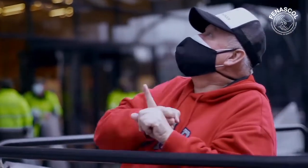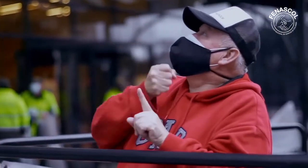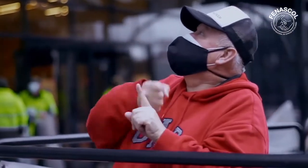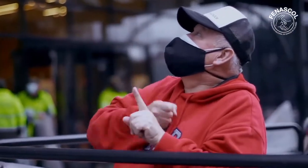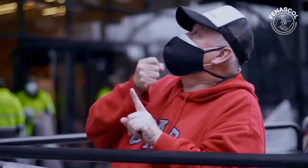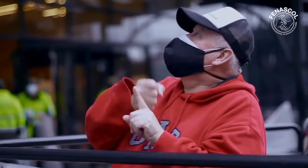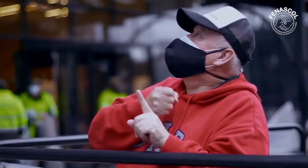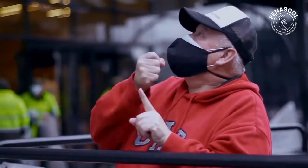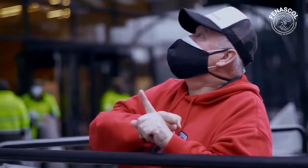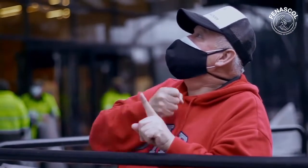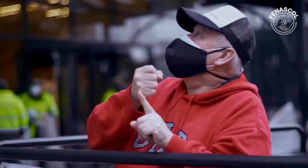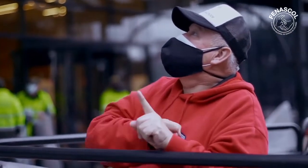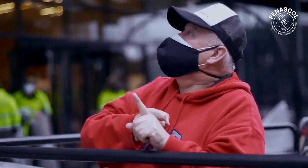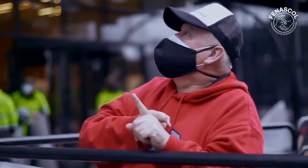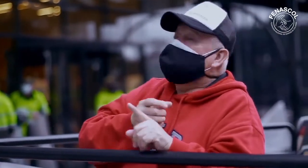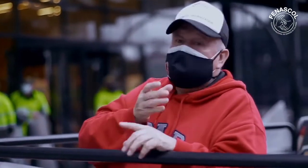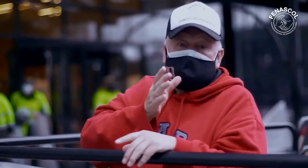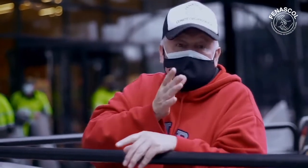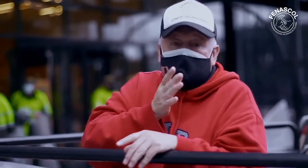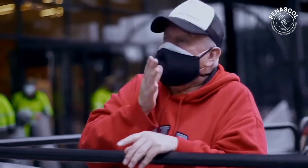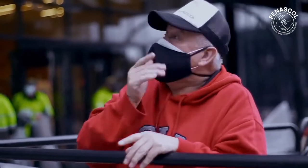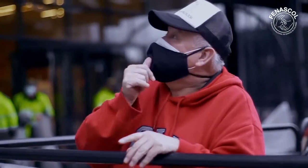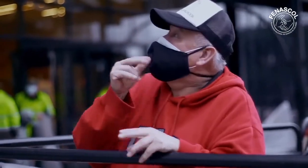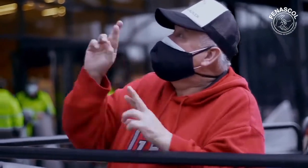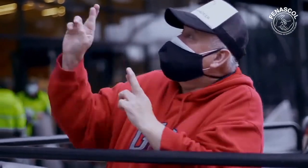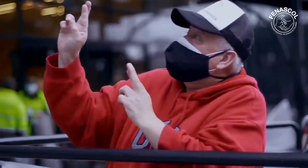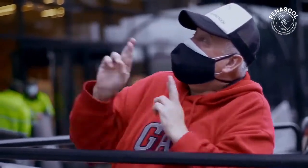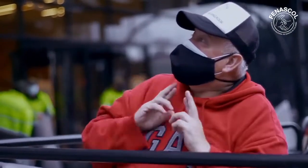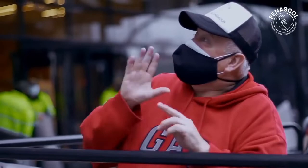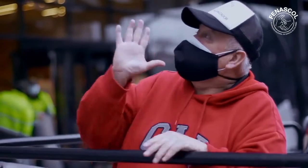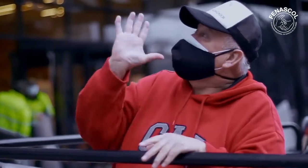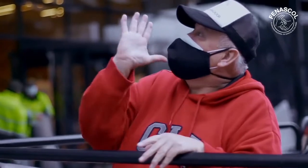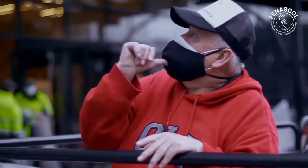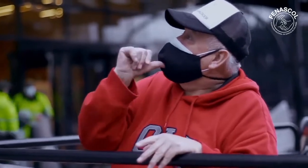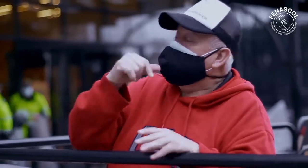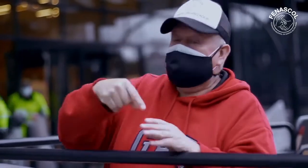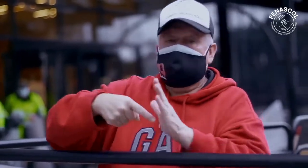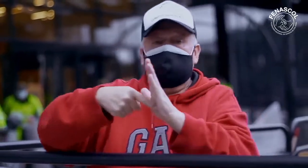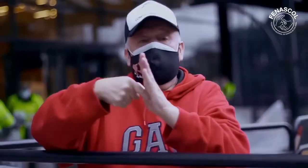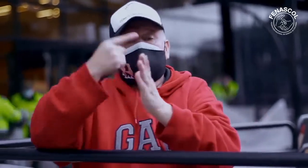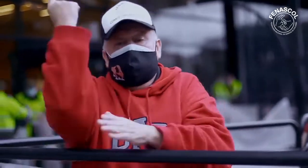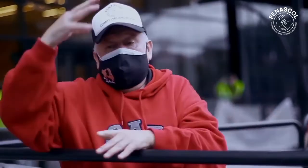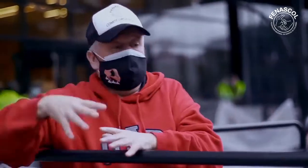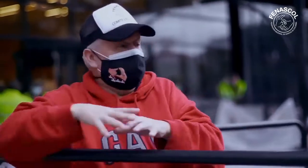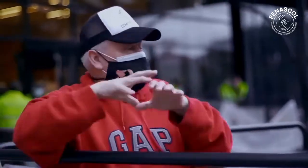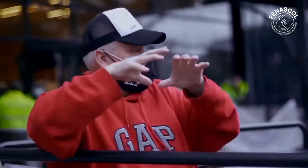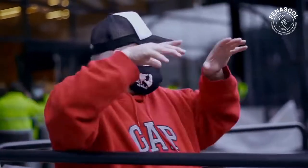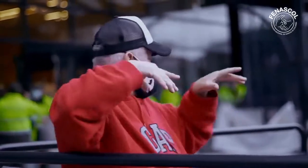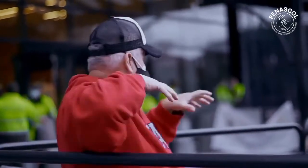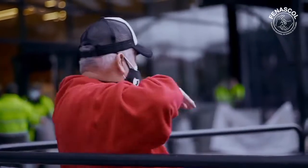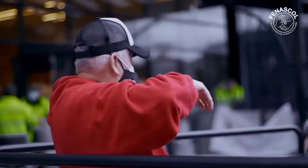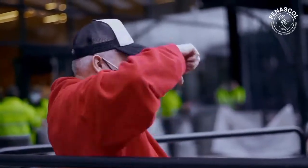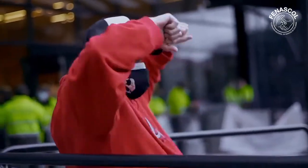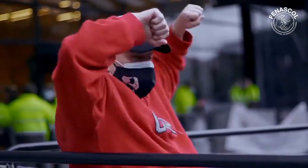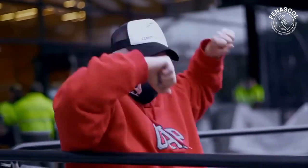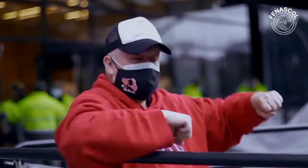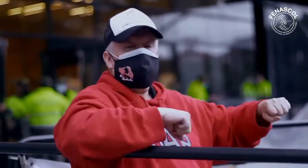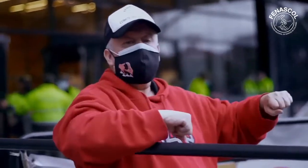exigiendo que los que están allá arriba nos presten atención y nos den respuesta. Y pues no nos dieron respuesta a